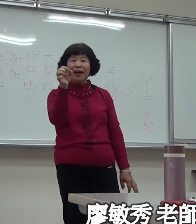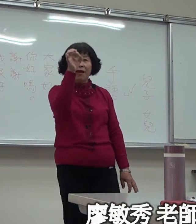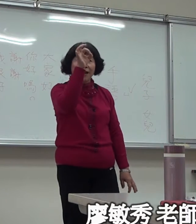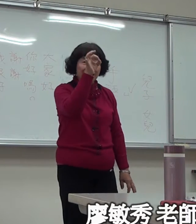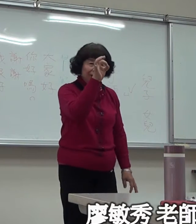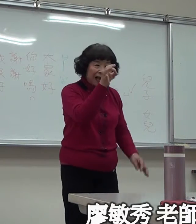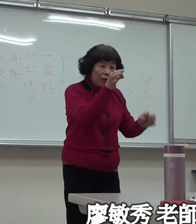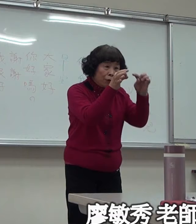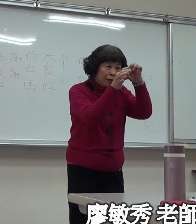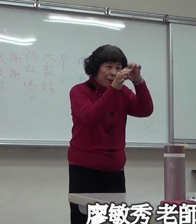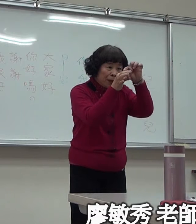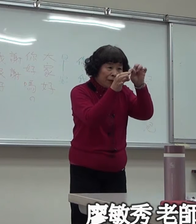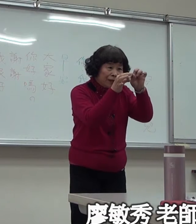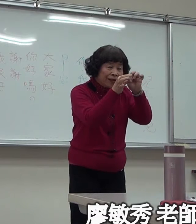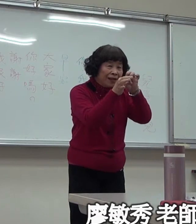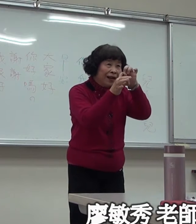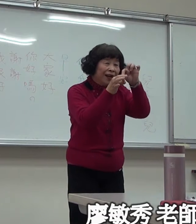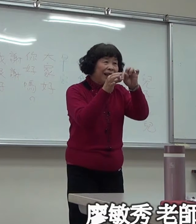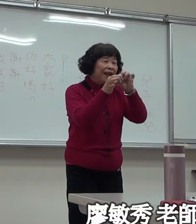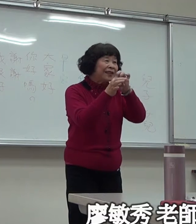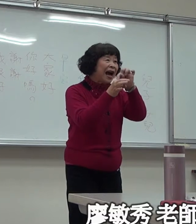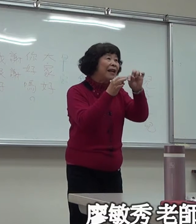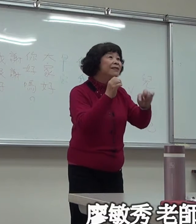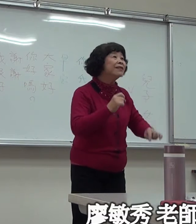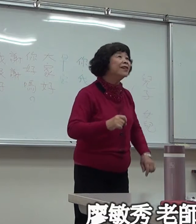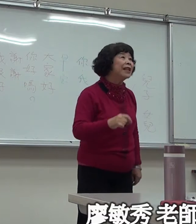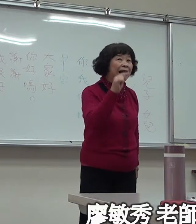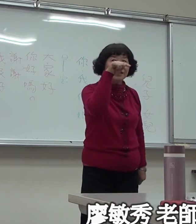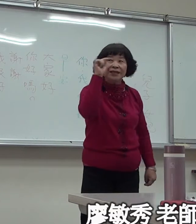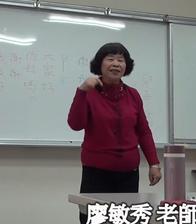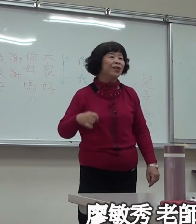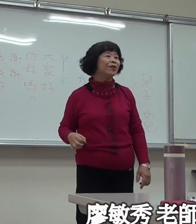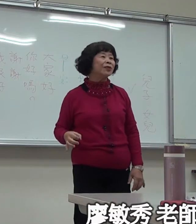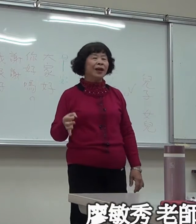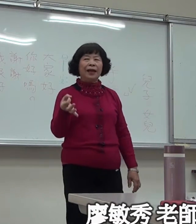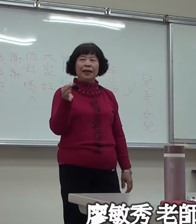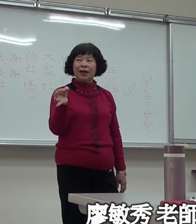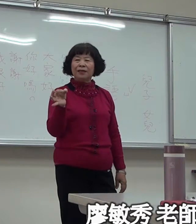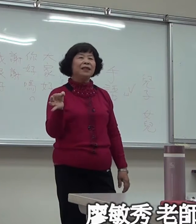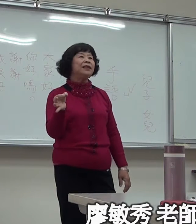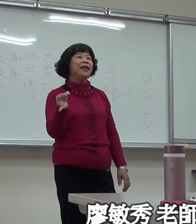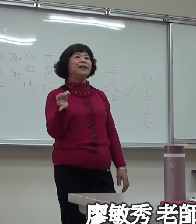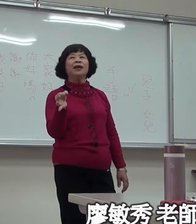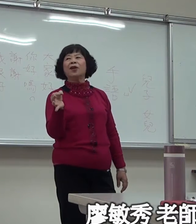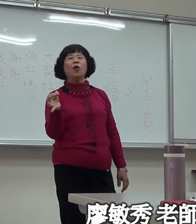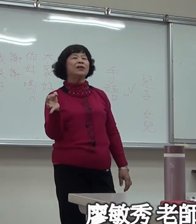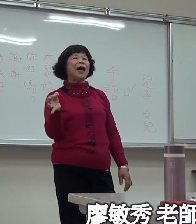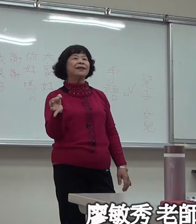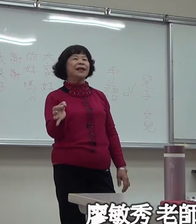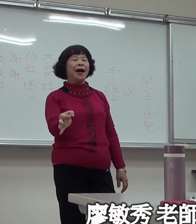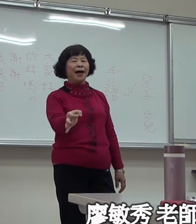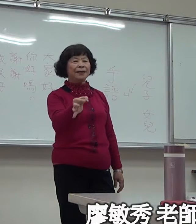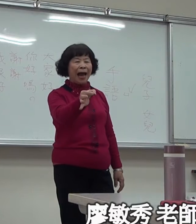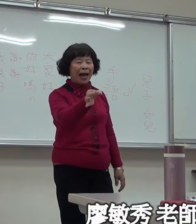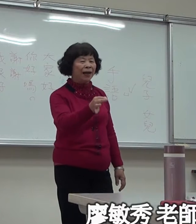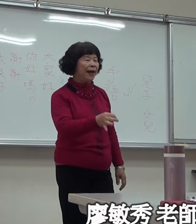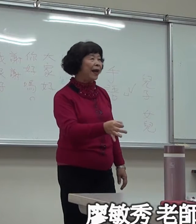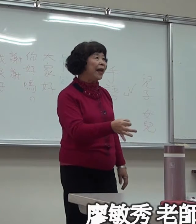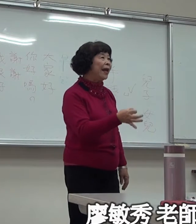道那个糖果上面有那个糖的那种，以前的果渣